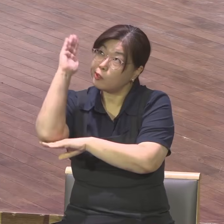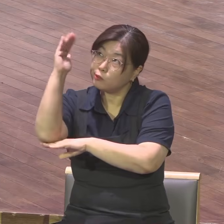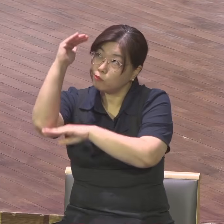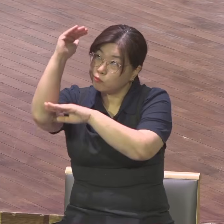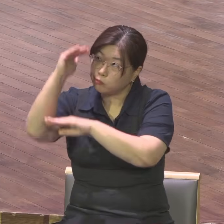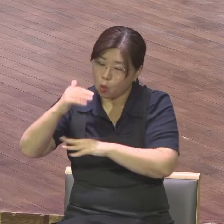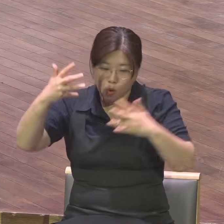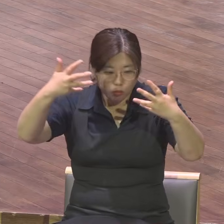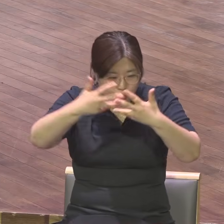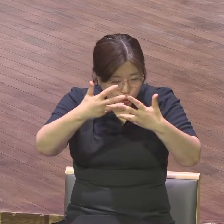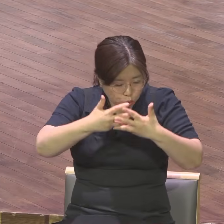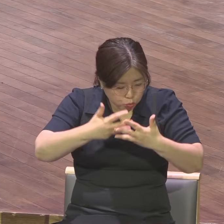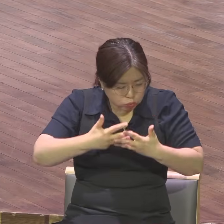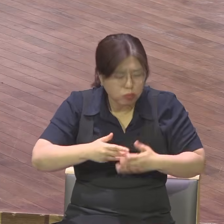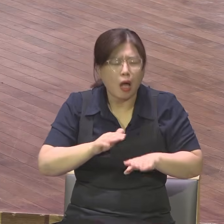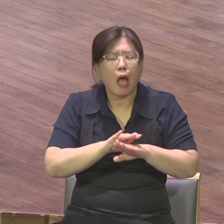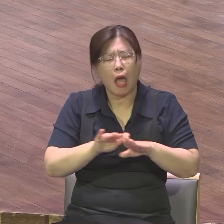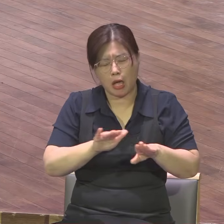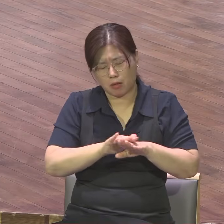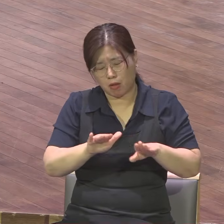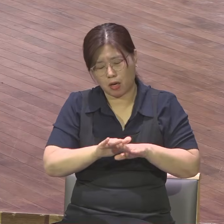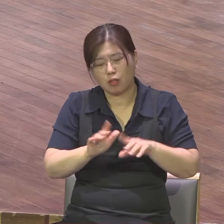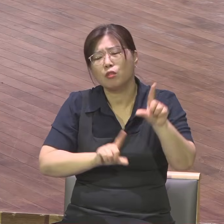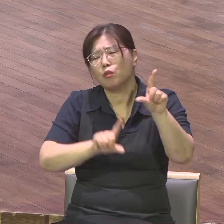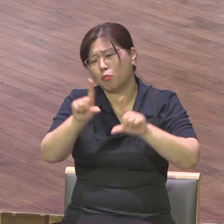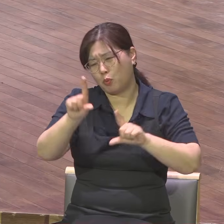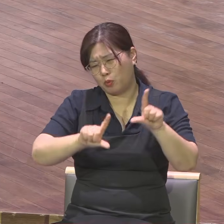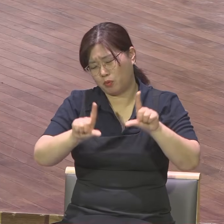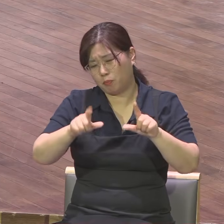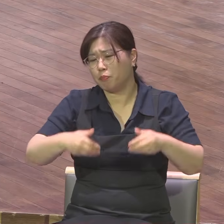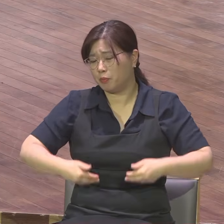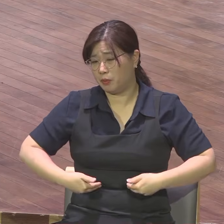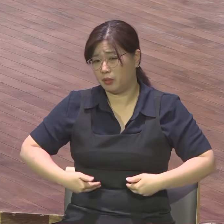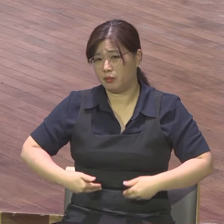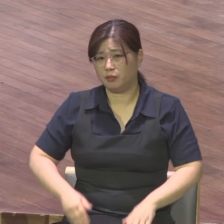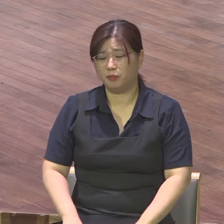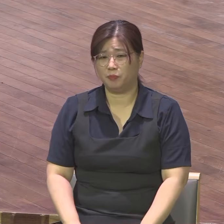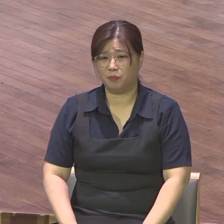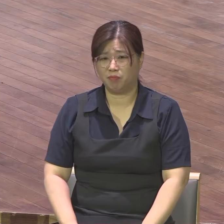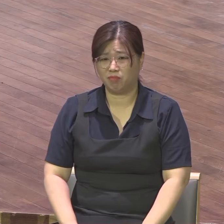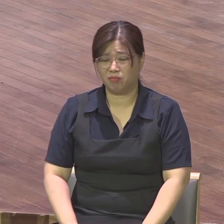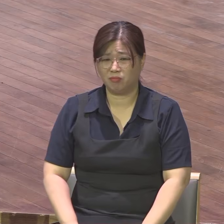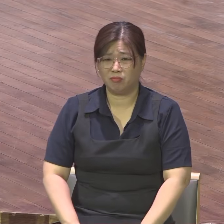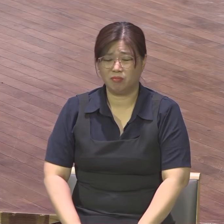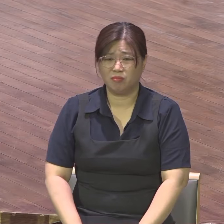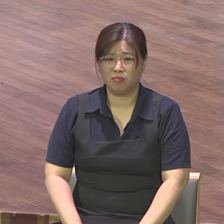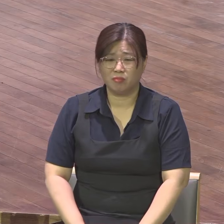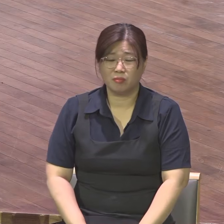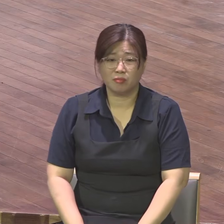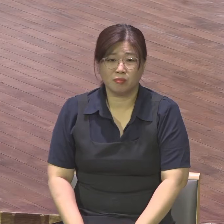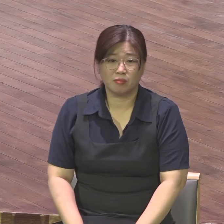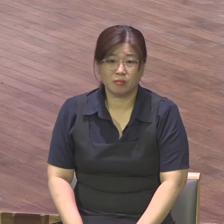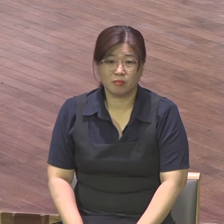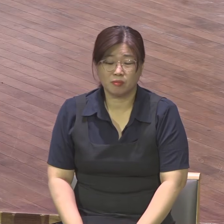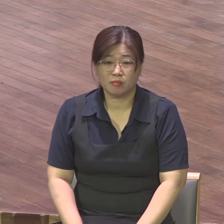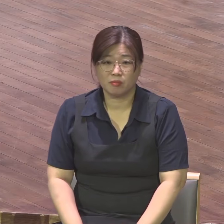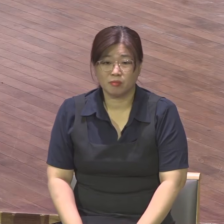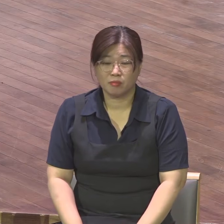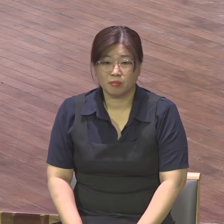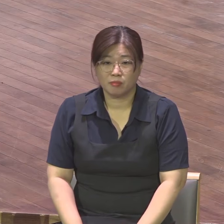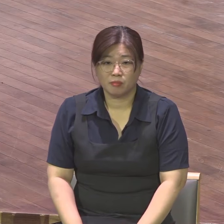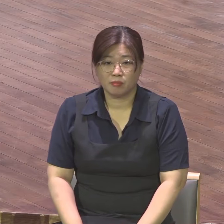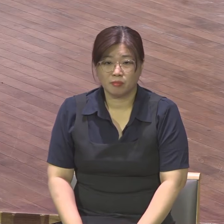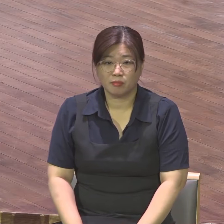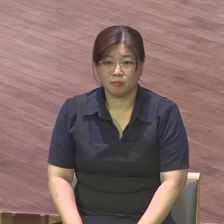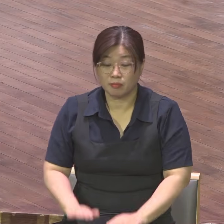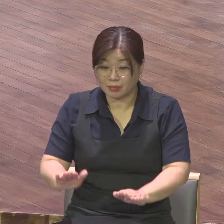말이죠. 영계전 성도들 이런 언약적 삶의 태도를 갖추어서 하나님께서 내게